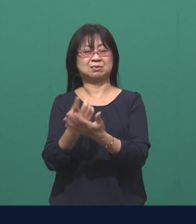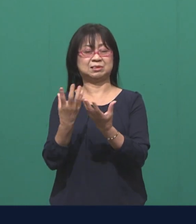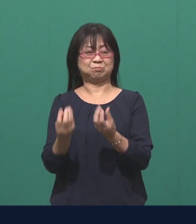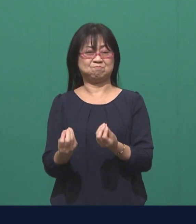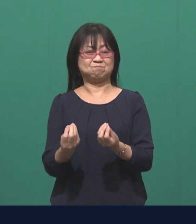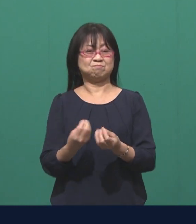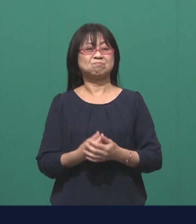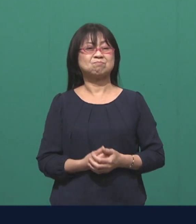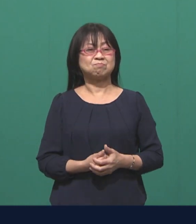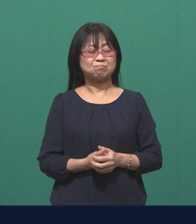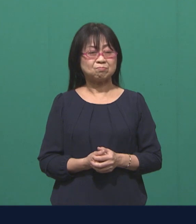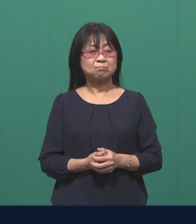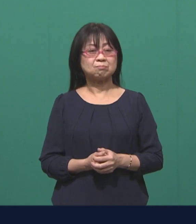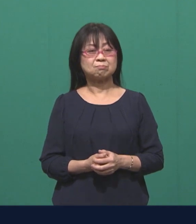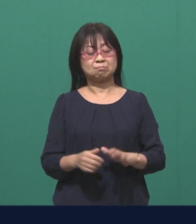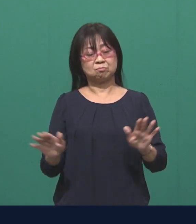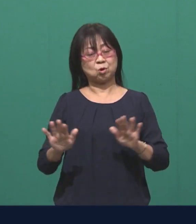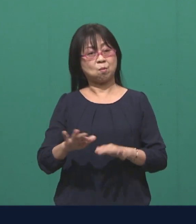参加しました。